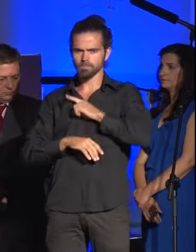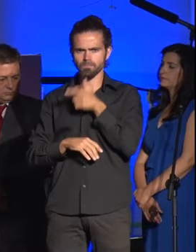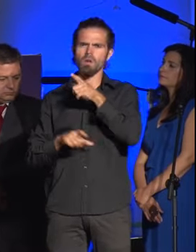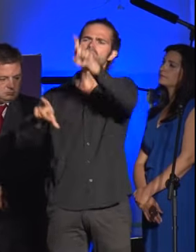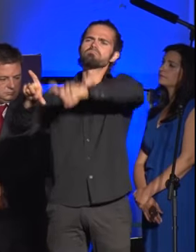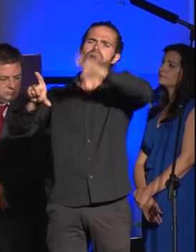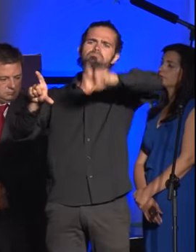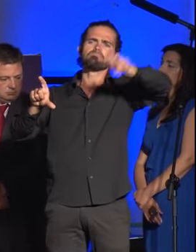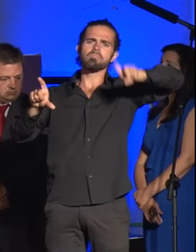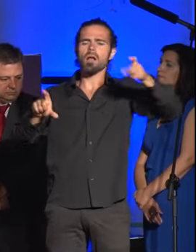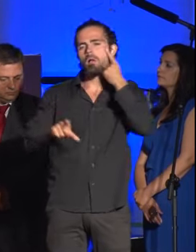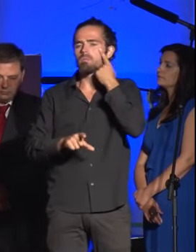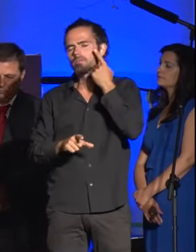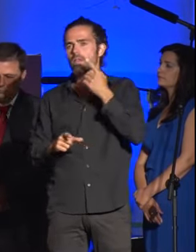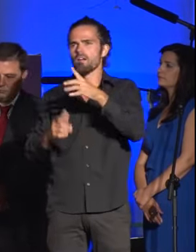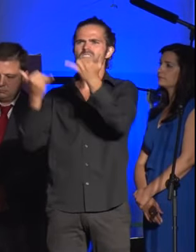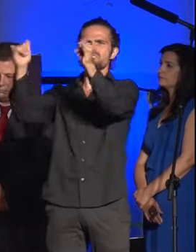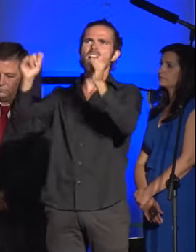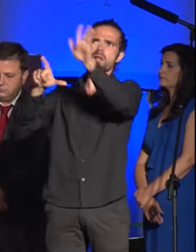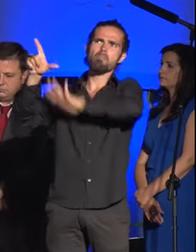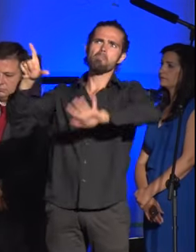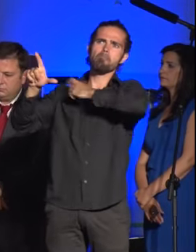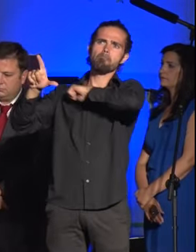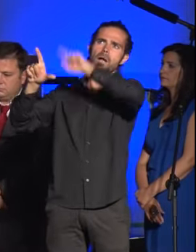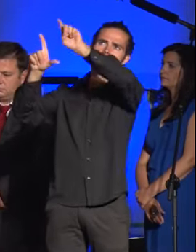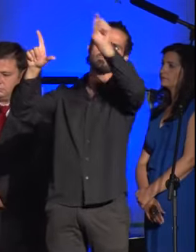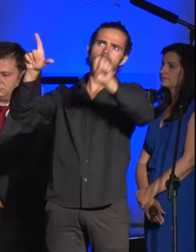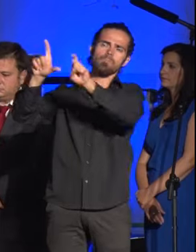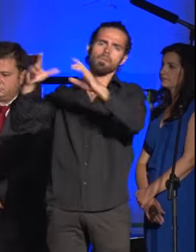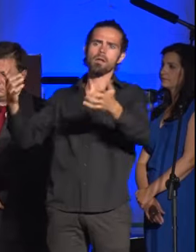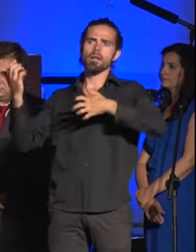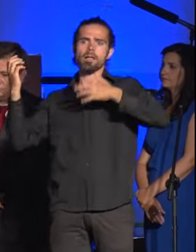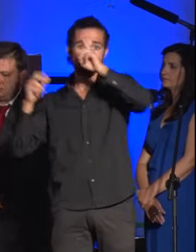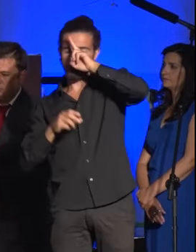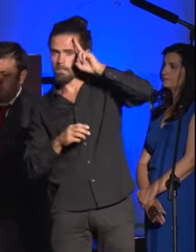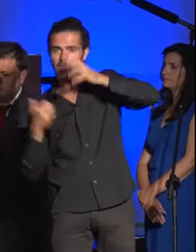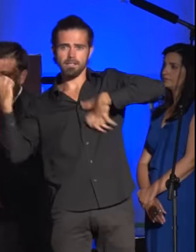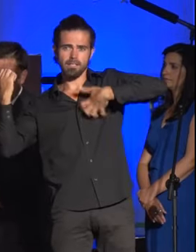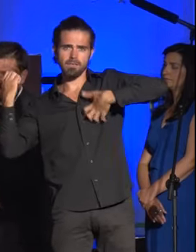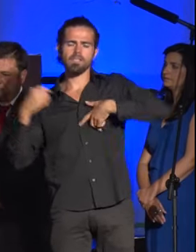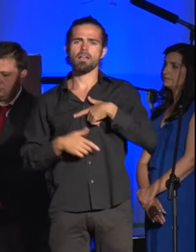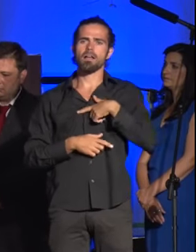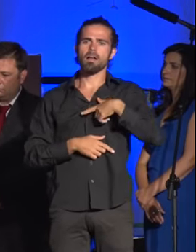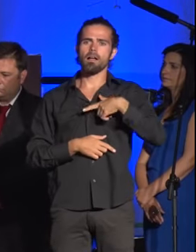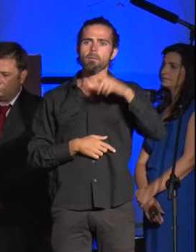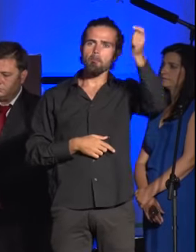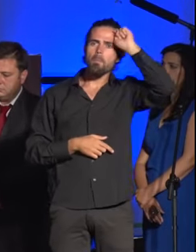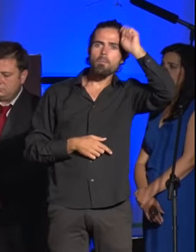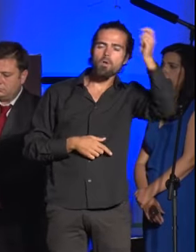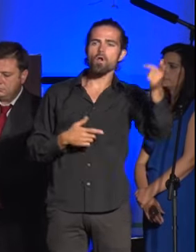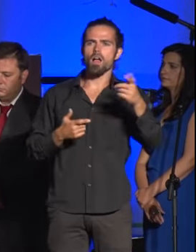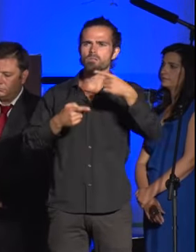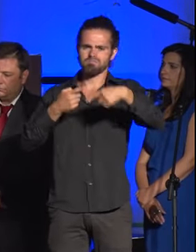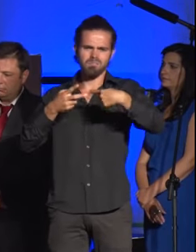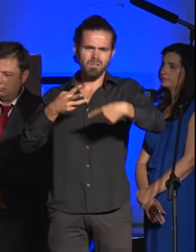encuesta entre las ferias más importantes de España, la de Sevilla, la de Pamplona, todas las ferias, la